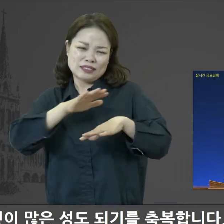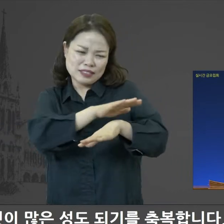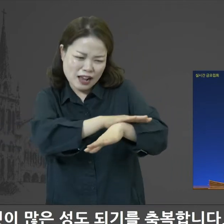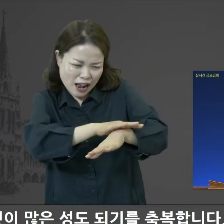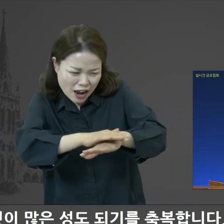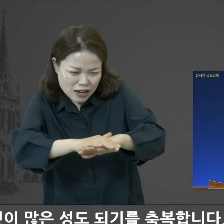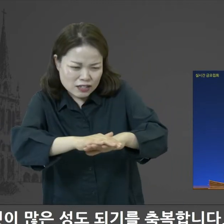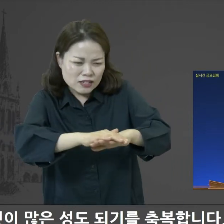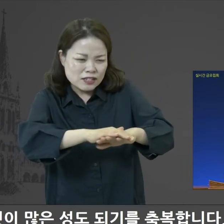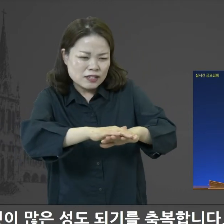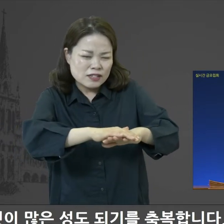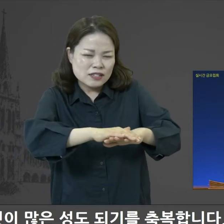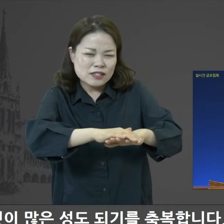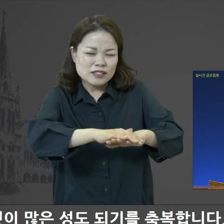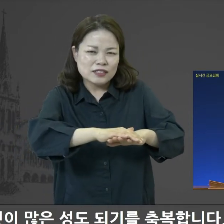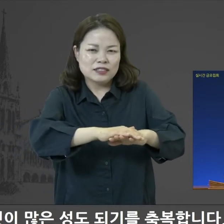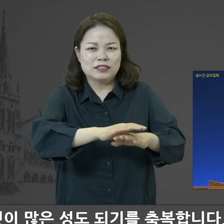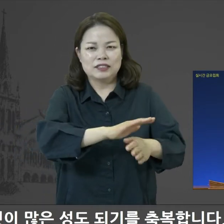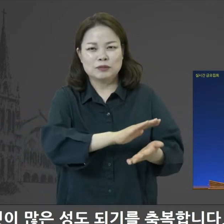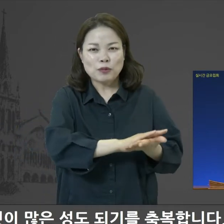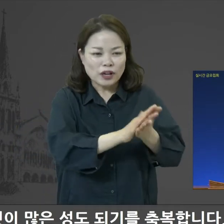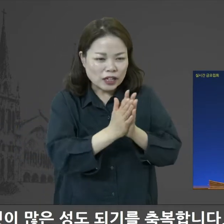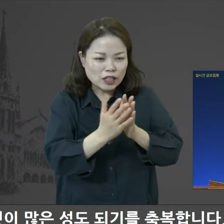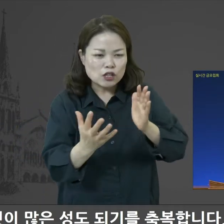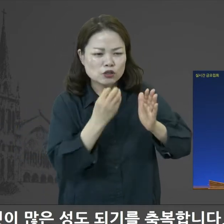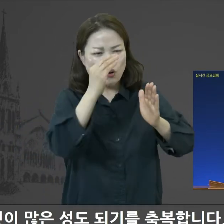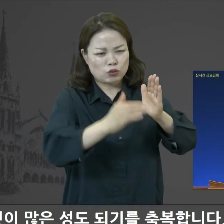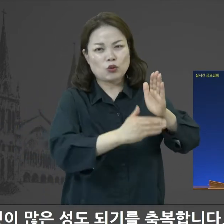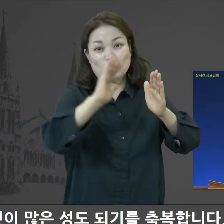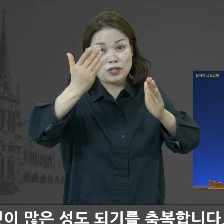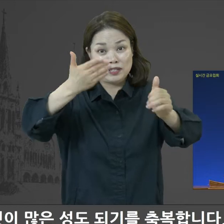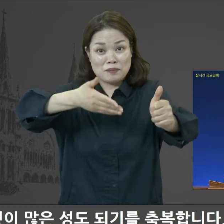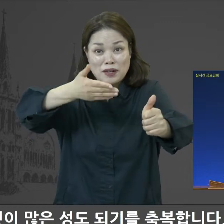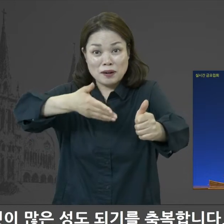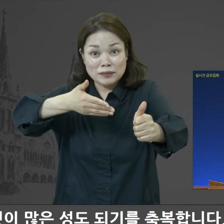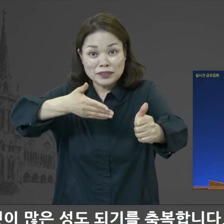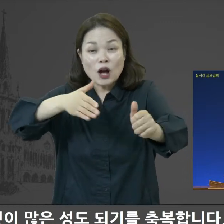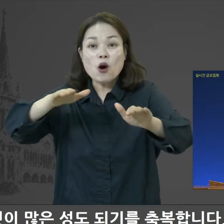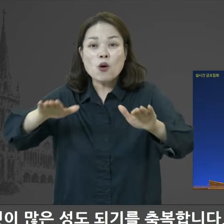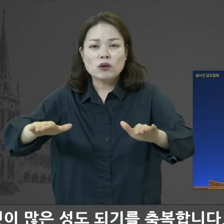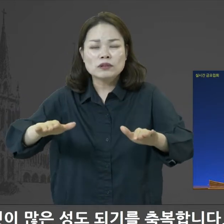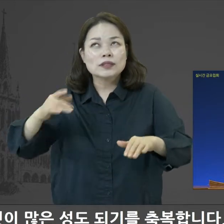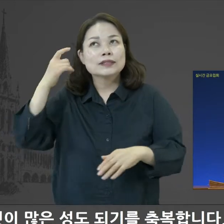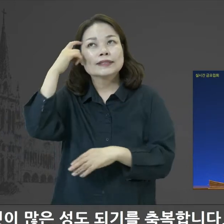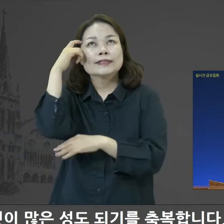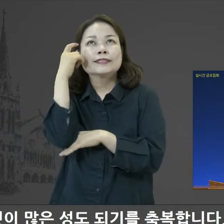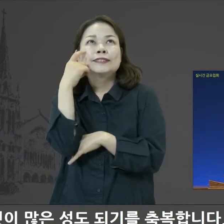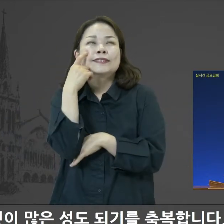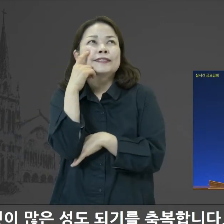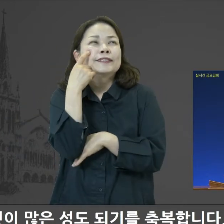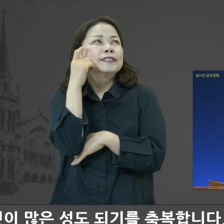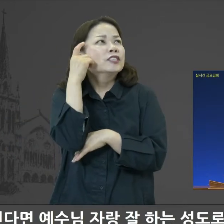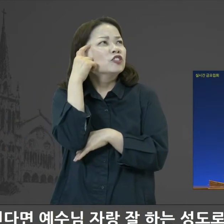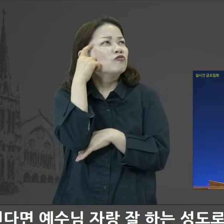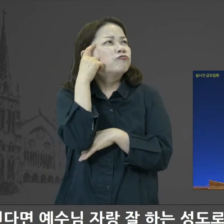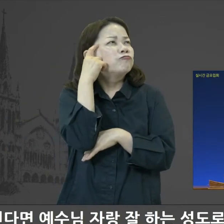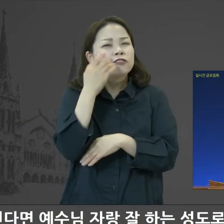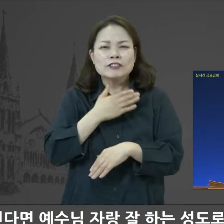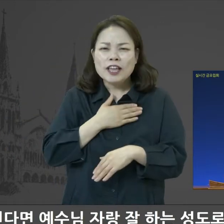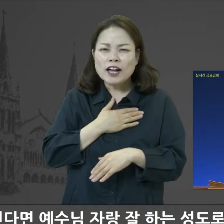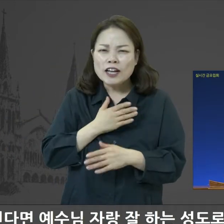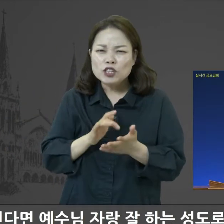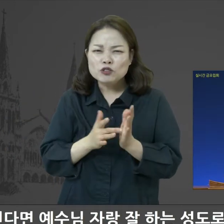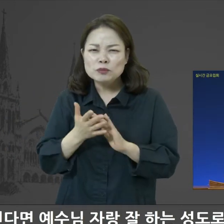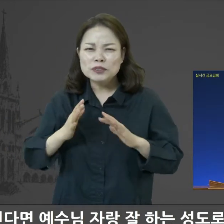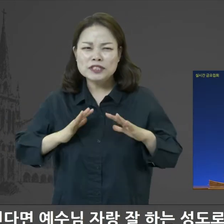잘하는 성도로 변화될 수 있기를 주 안에서 소망하십시오. 그리고 오늘 한번 생각해 보십시오. 내가 예수님을 자랑하면